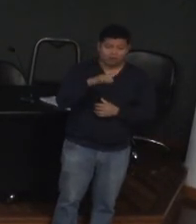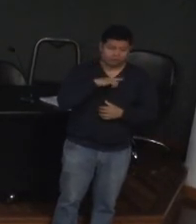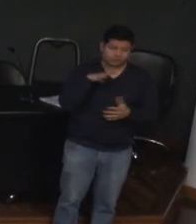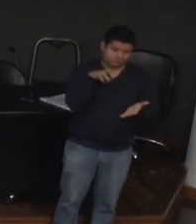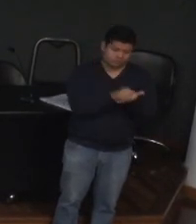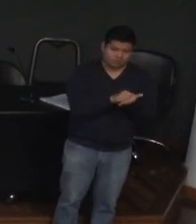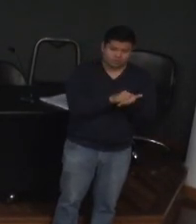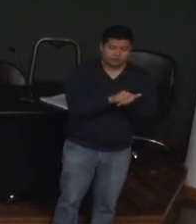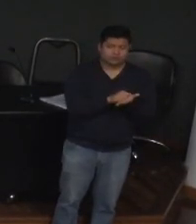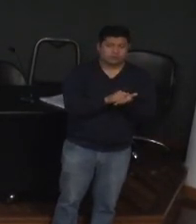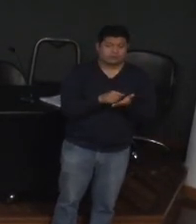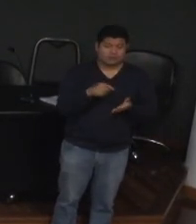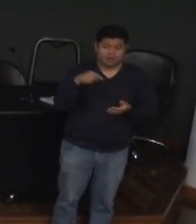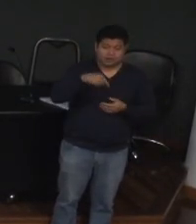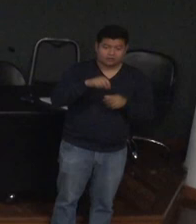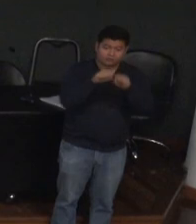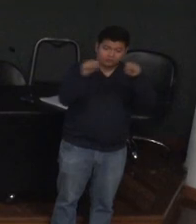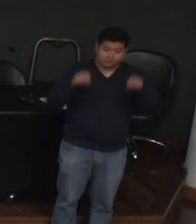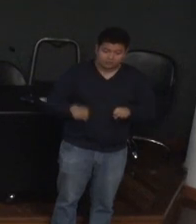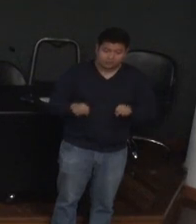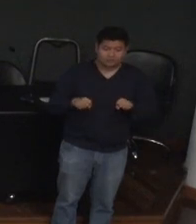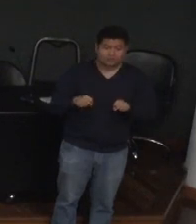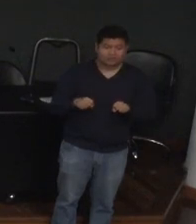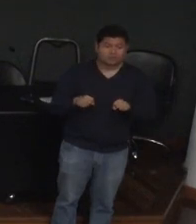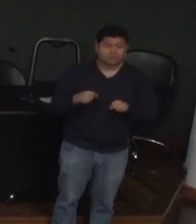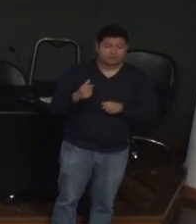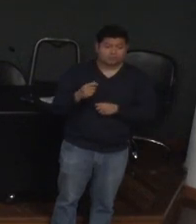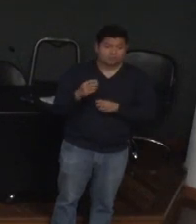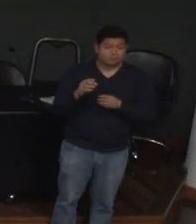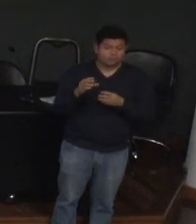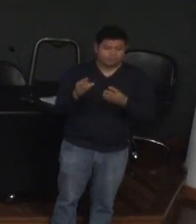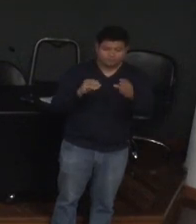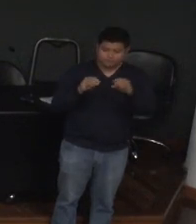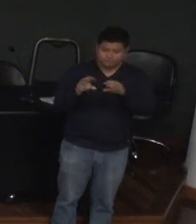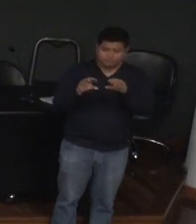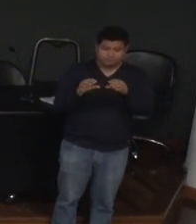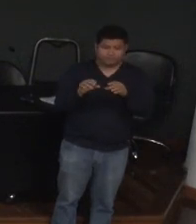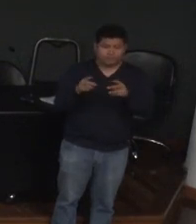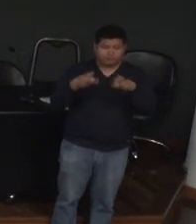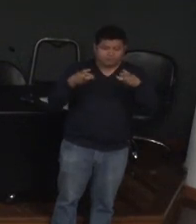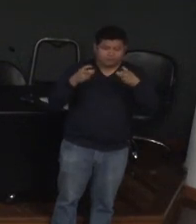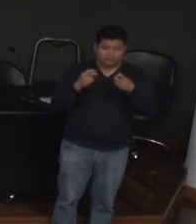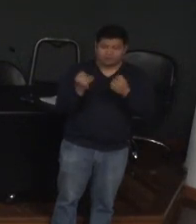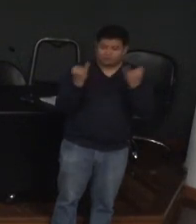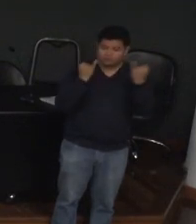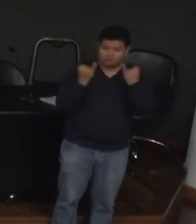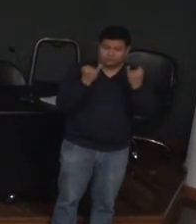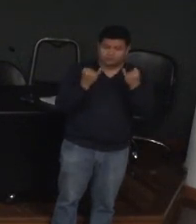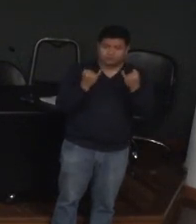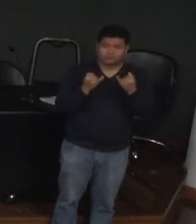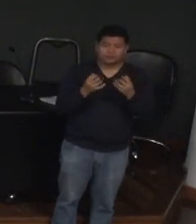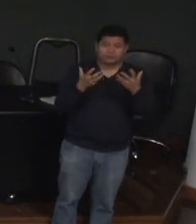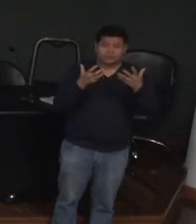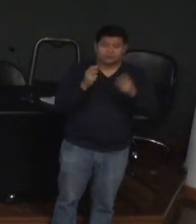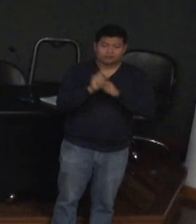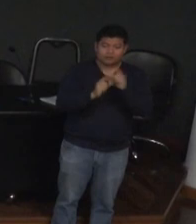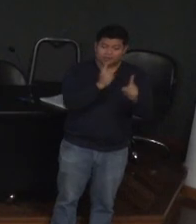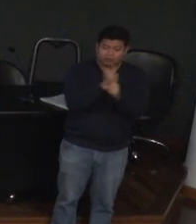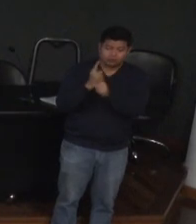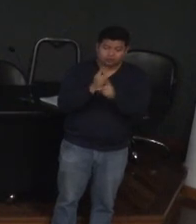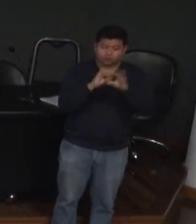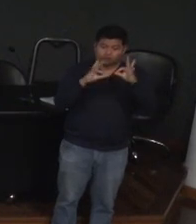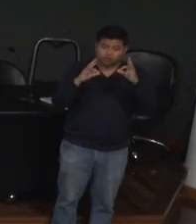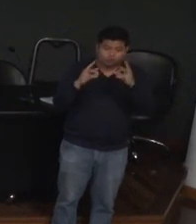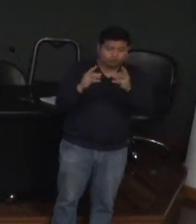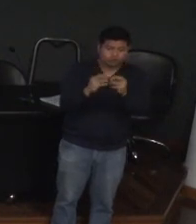que é um sistema que realiza a coleta de dados e informações que visam identificar todas as